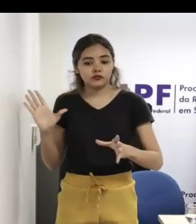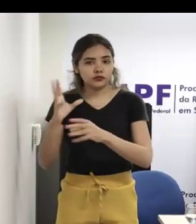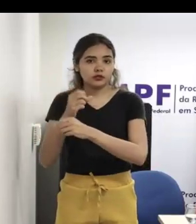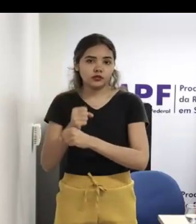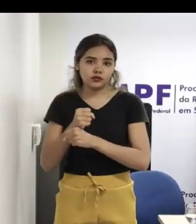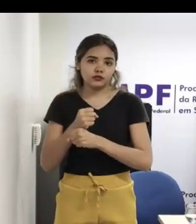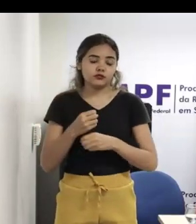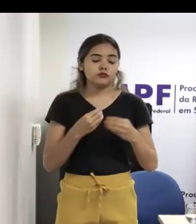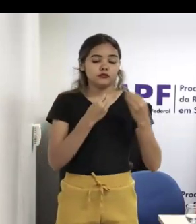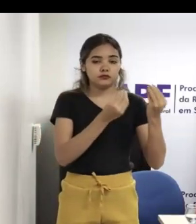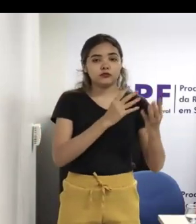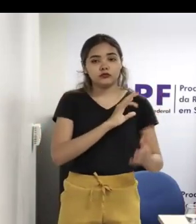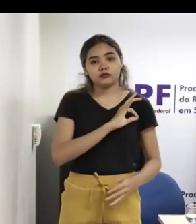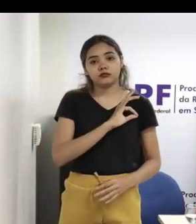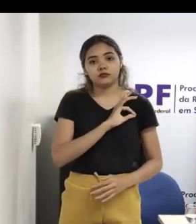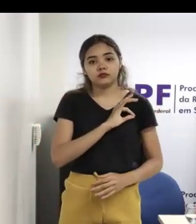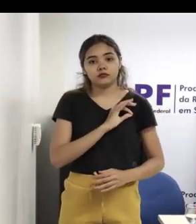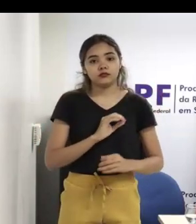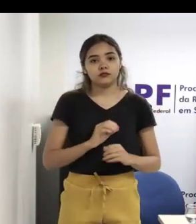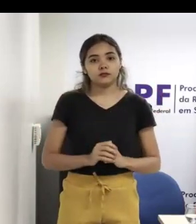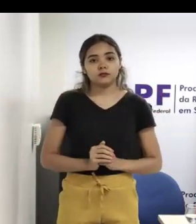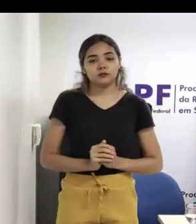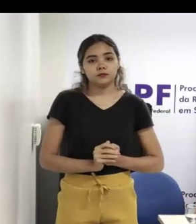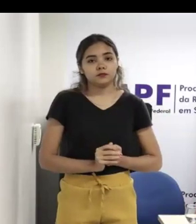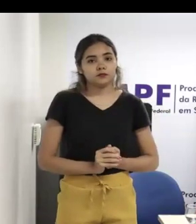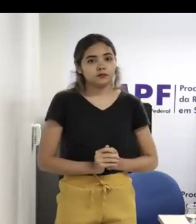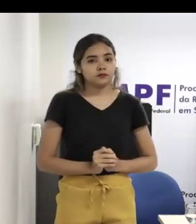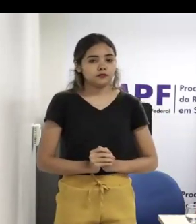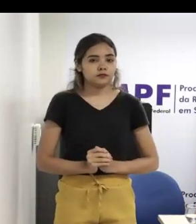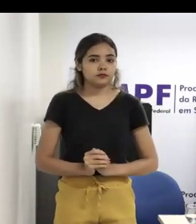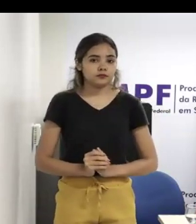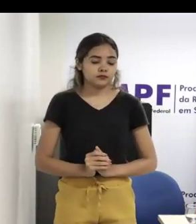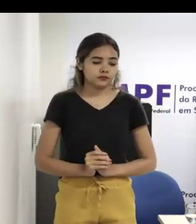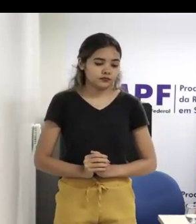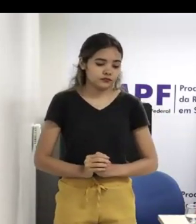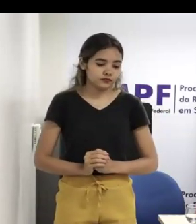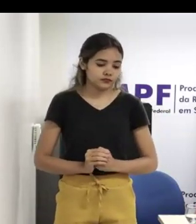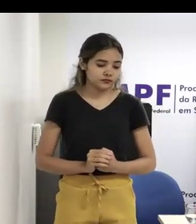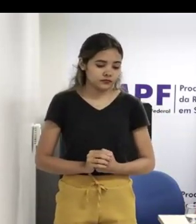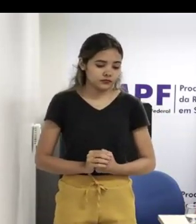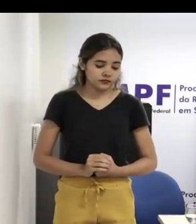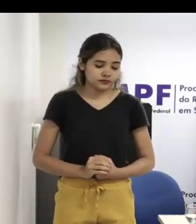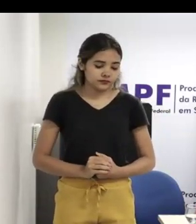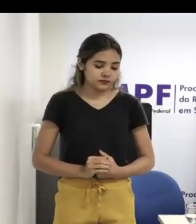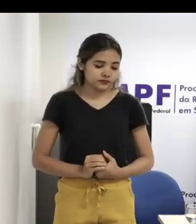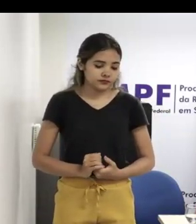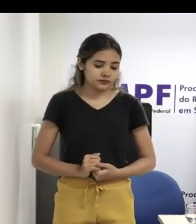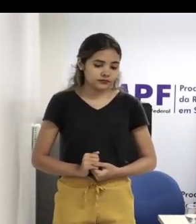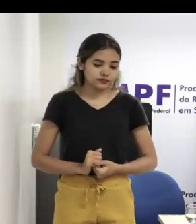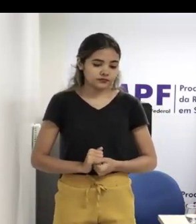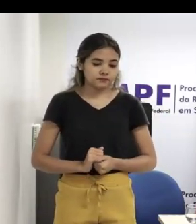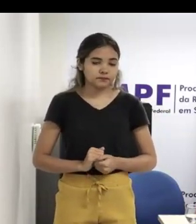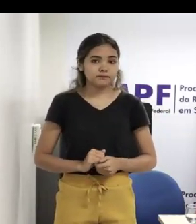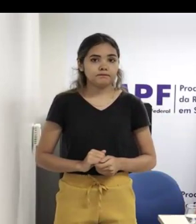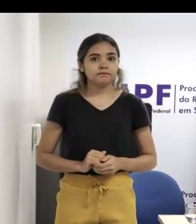de todos inclusive da sociedade eh eu quero só fazer um parêntese aqui eh já parabenizei a